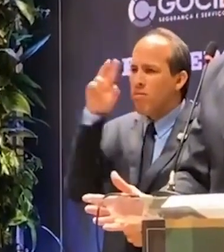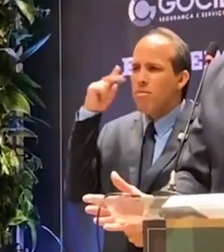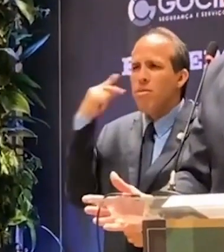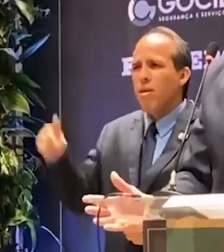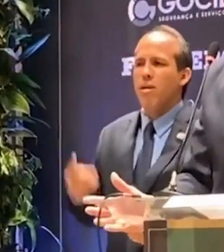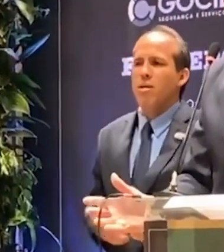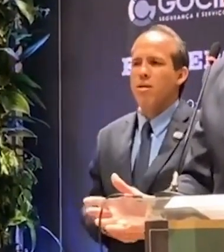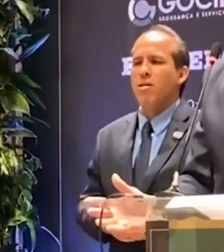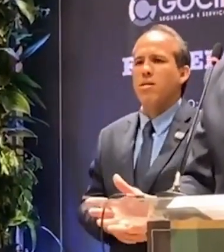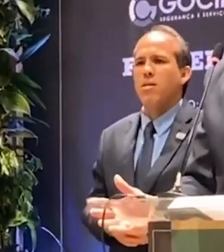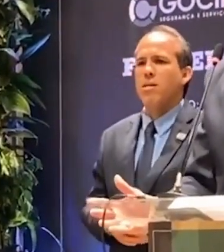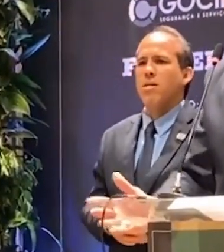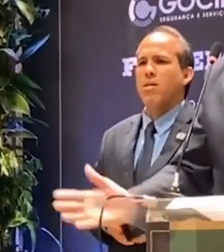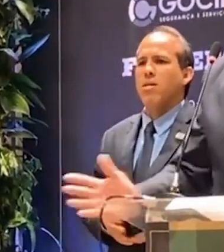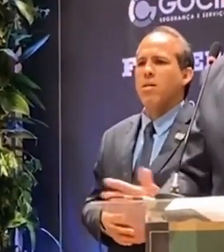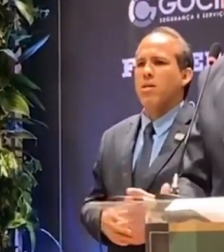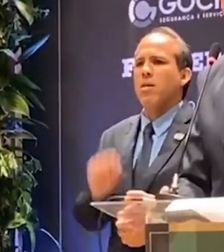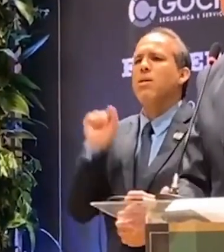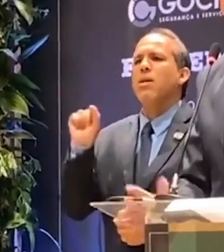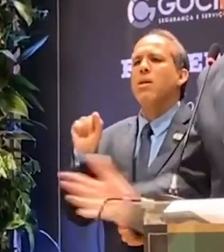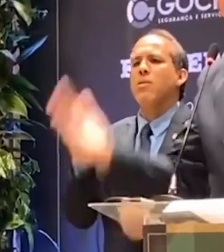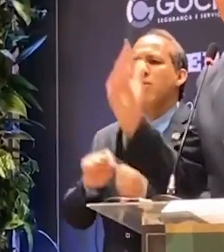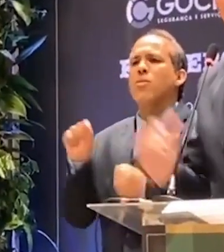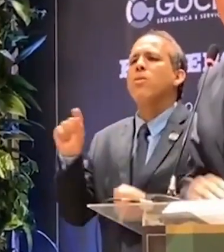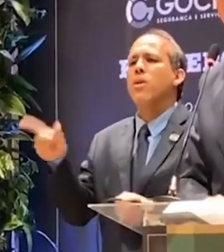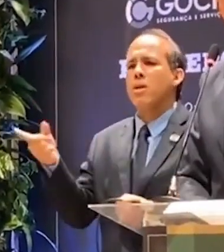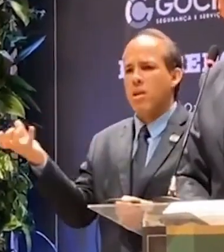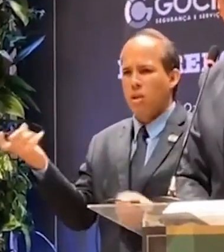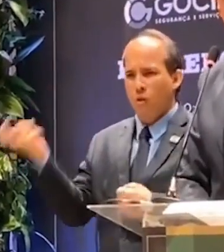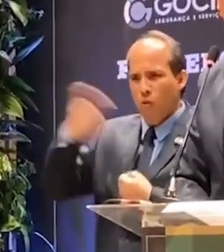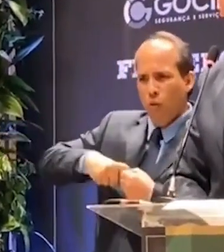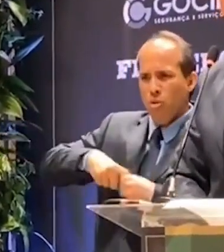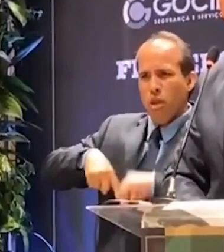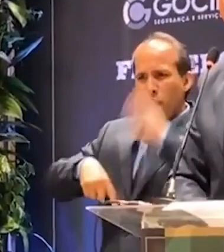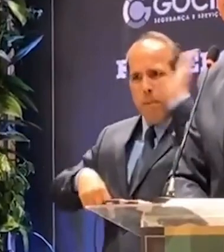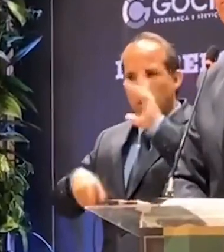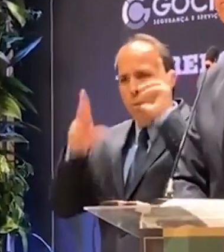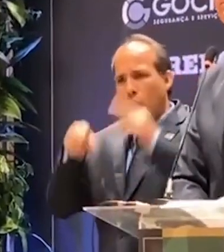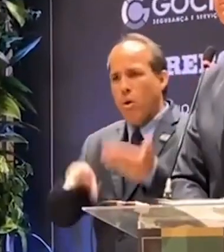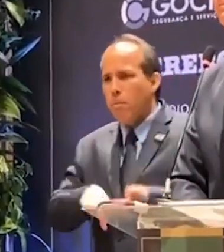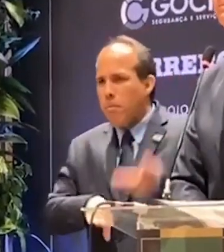O que querem com isso? Voltar ao Brasil a ser o que era antes?